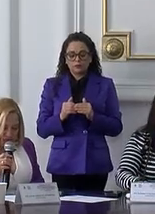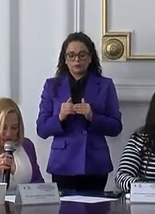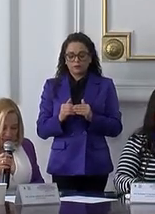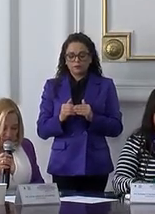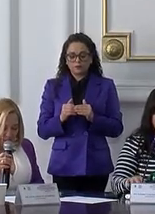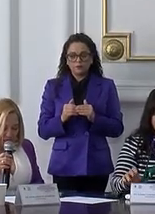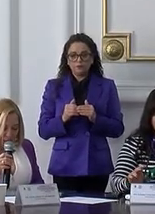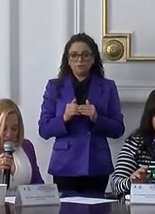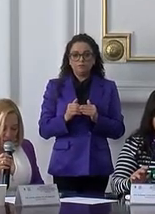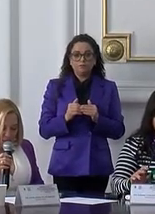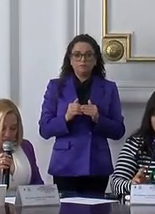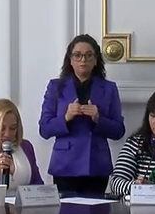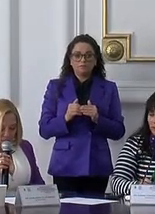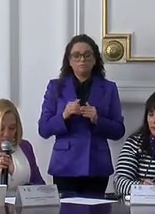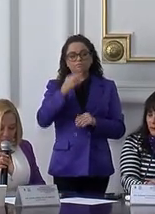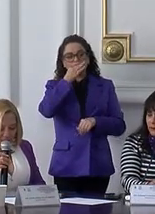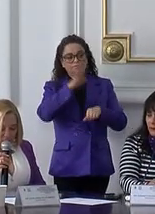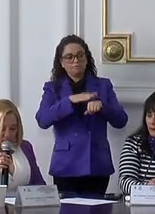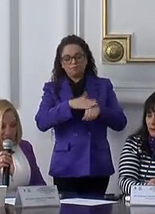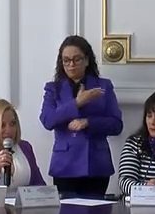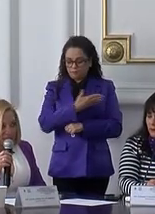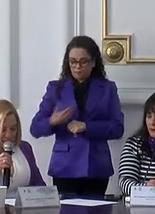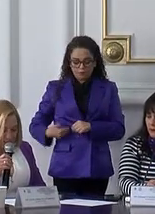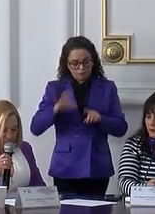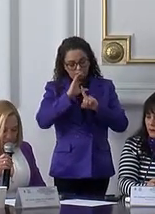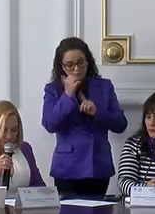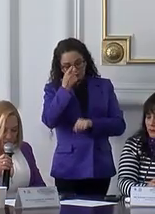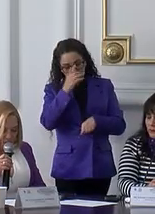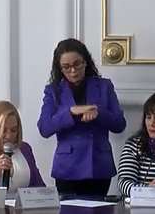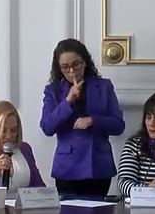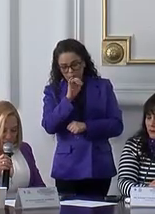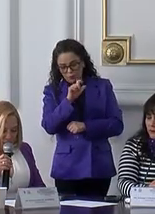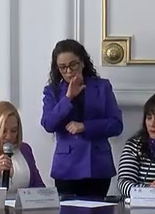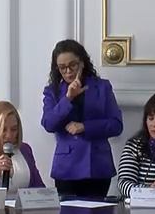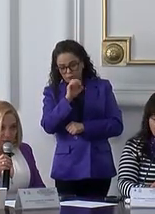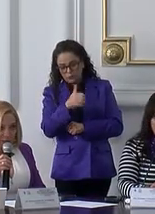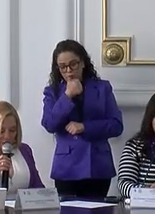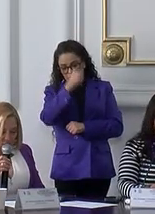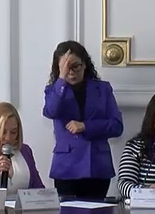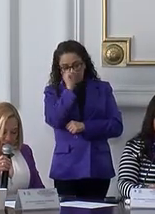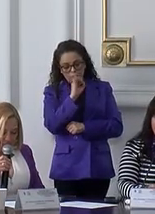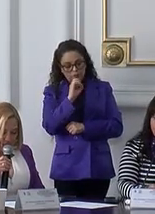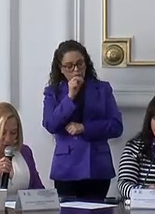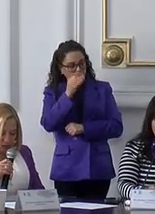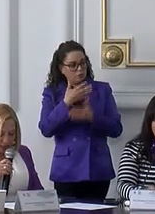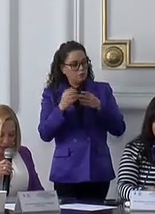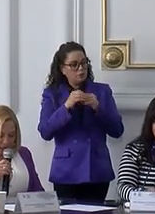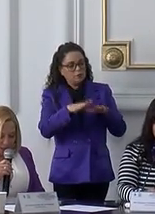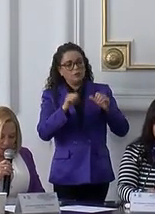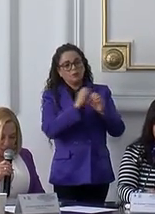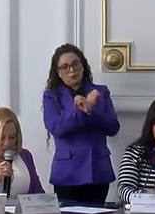Diputada Presidenta, por parte de la Comisión de Administración Pública Local existen 6 votos a favor, 0 votos en contra, 0